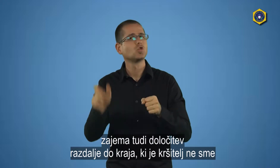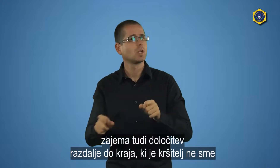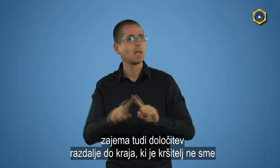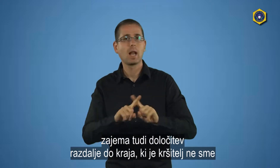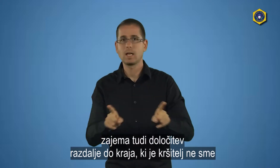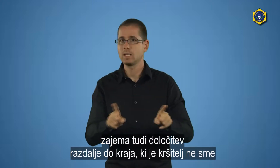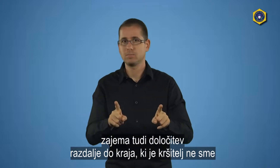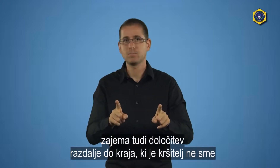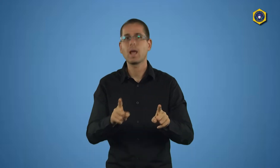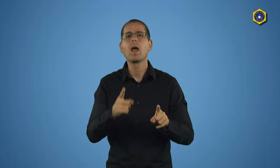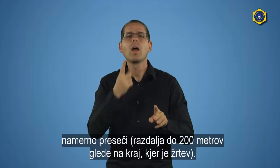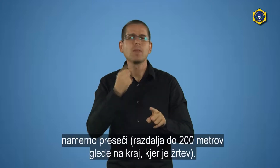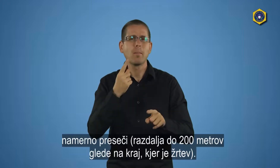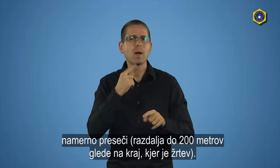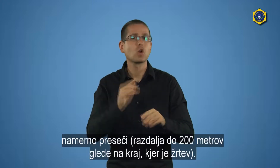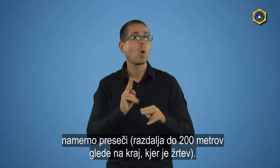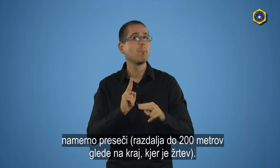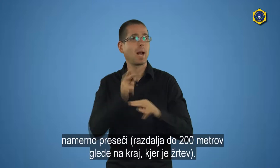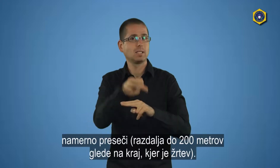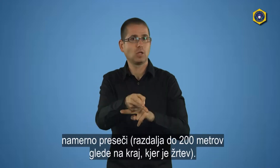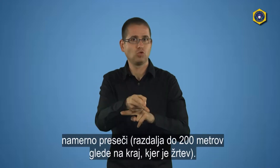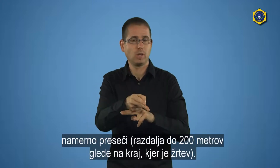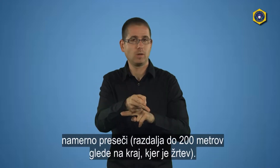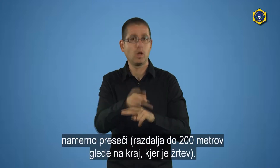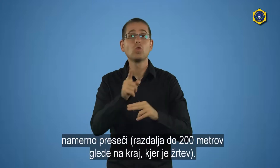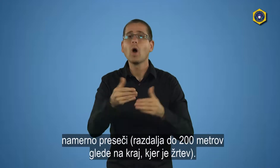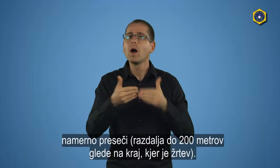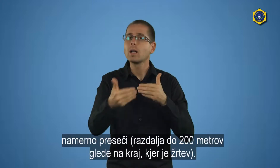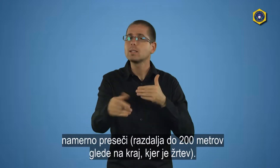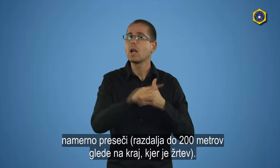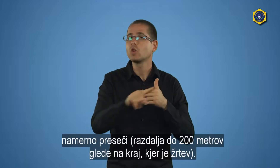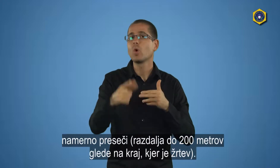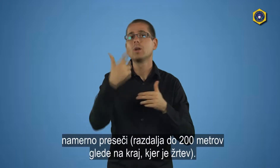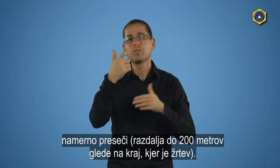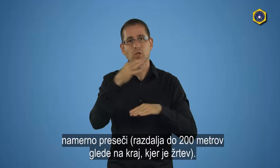namerno preseči. Razdalja do 200 metrov glede na kraj, kjer je žrtev.